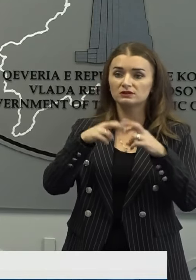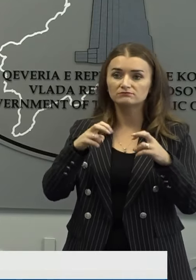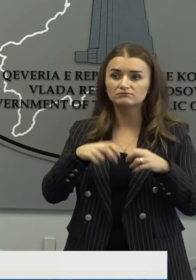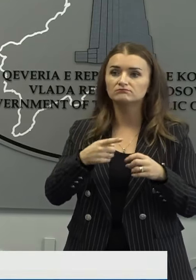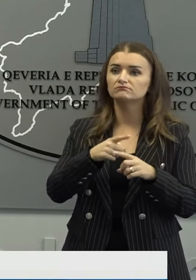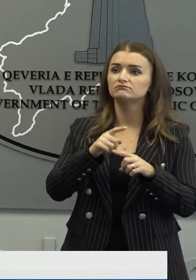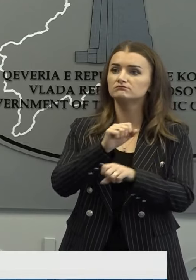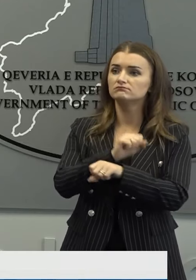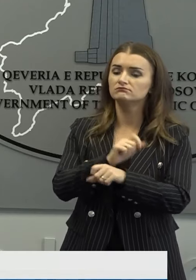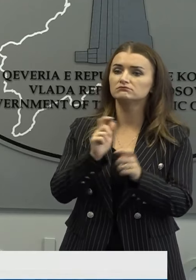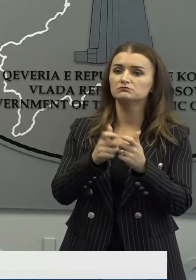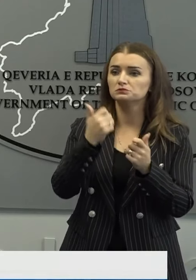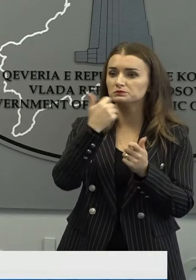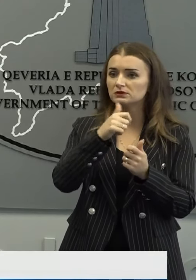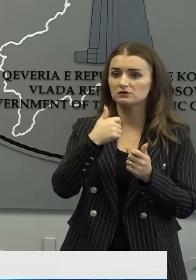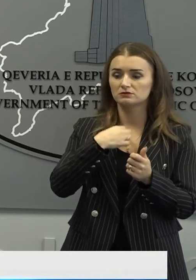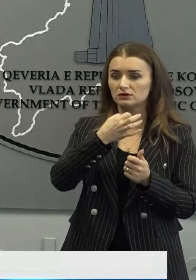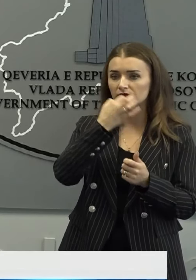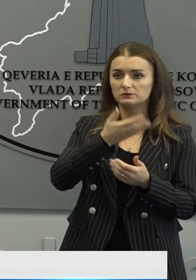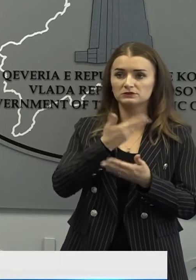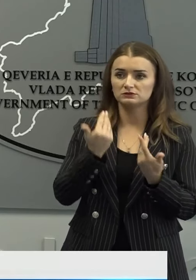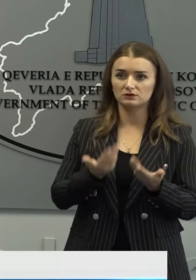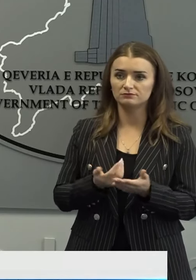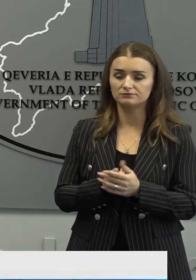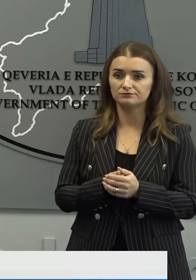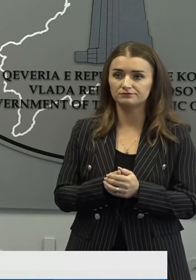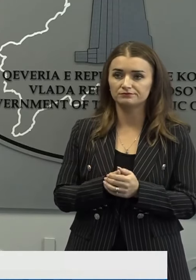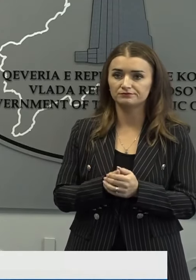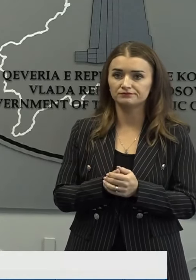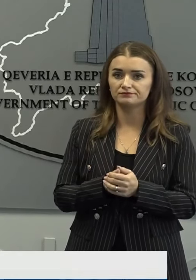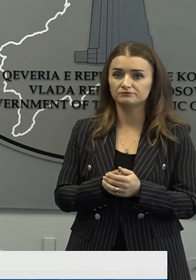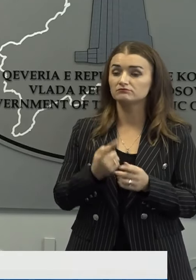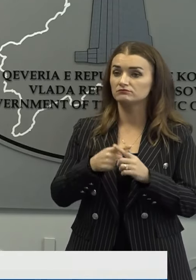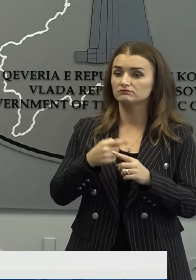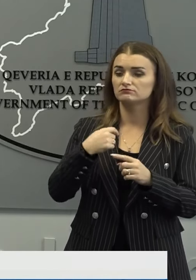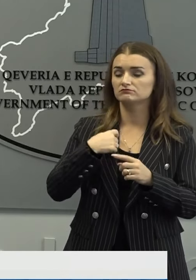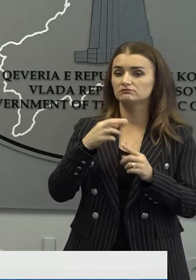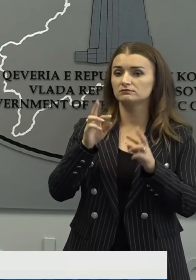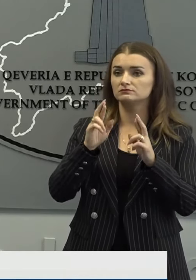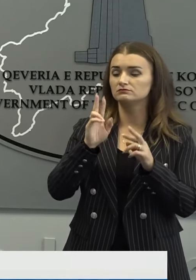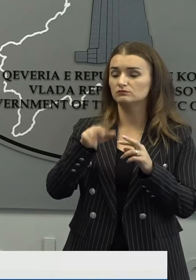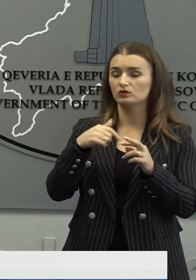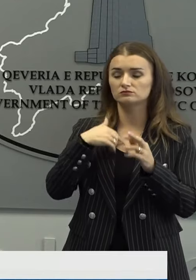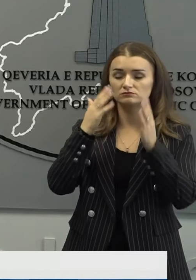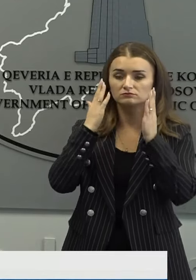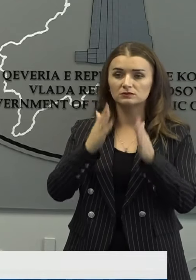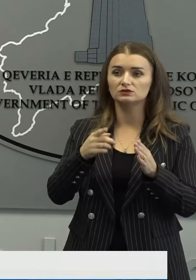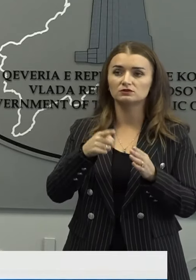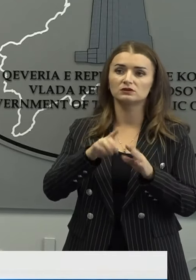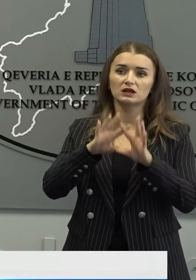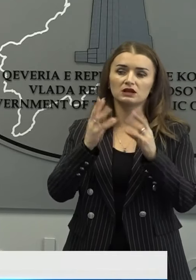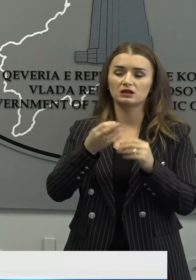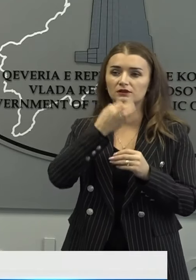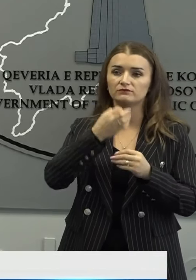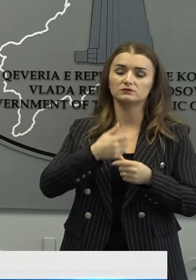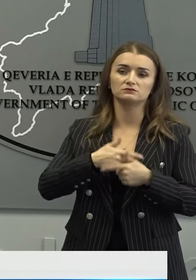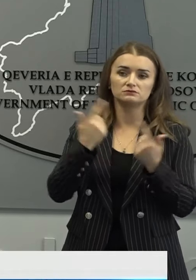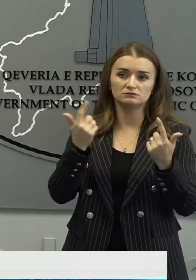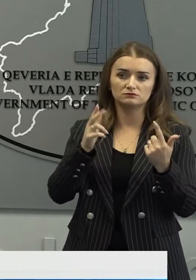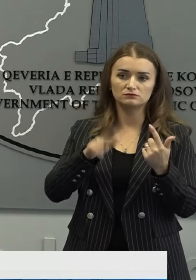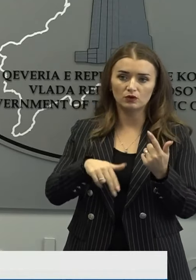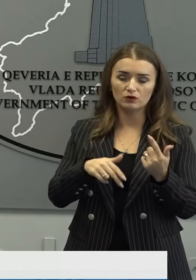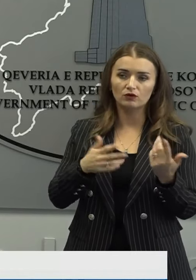gjë, por unë besoj që gjithçka do të sqarohet sepse drejtësia do të veprojë,